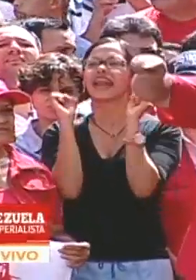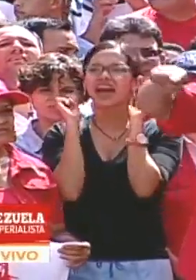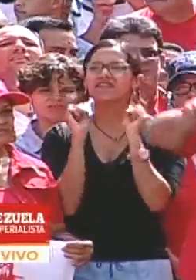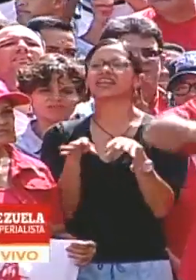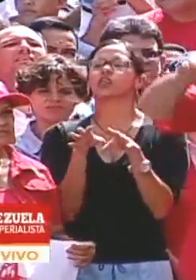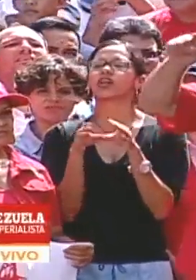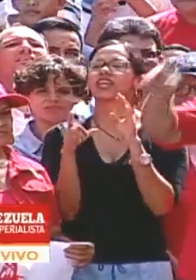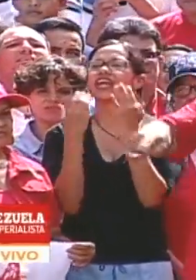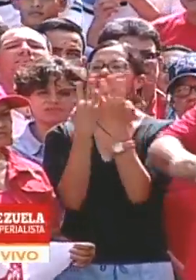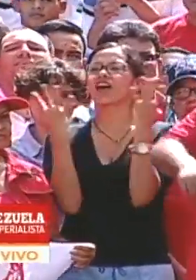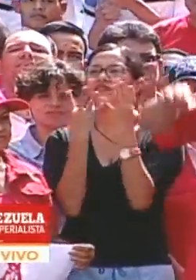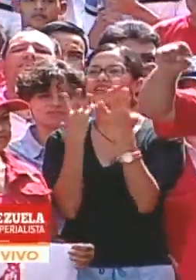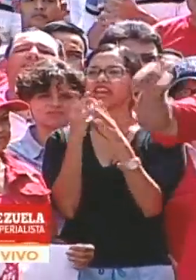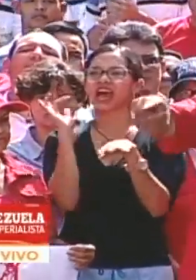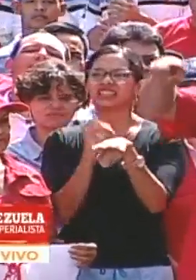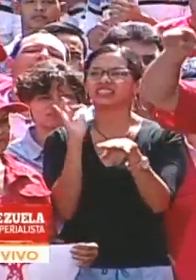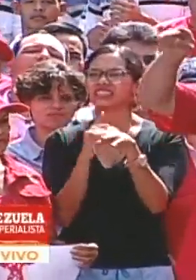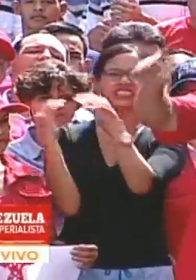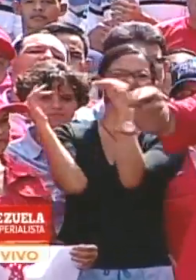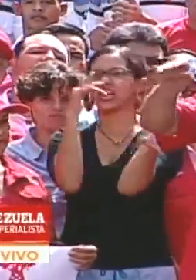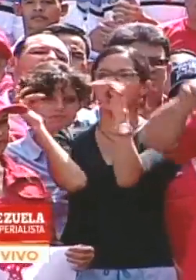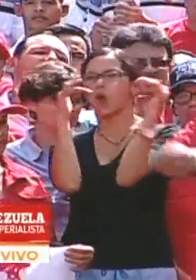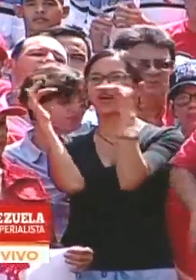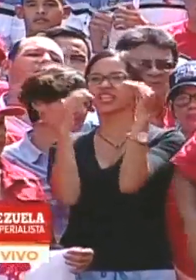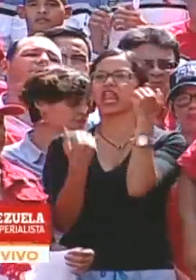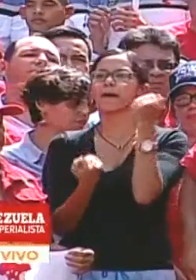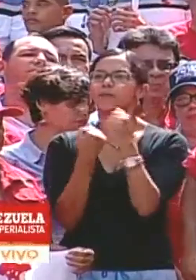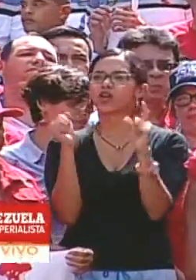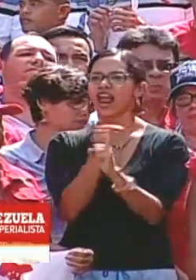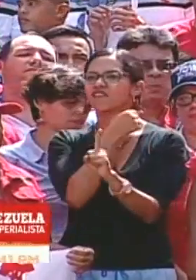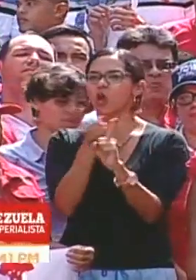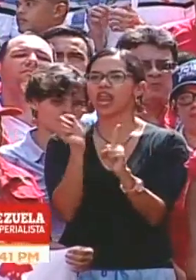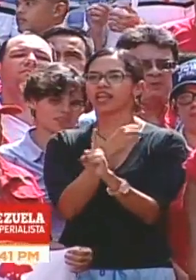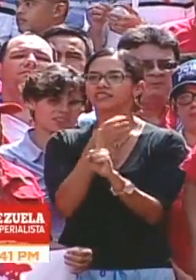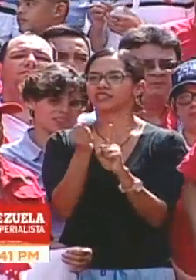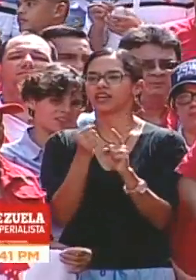abandone las filas de la impunidad, del terrorismo, del apoyo a la violencia.